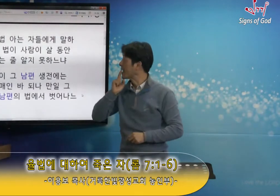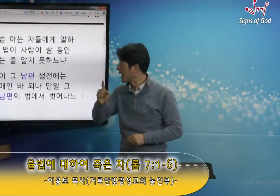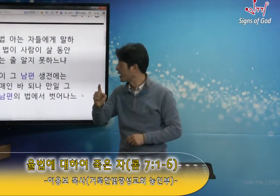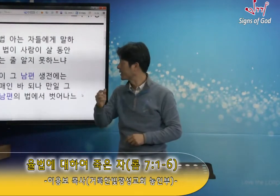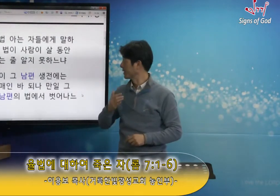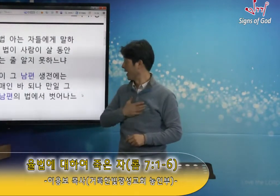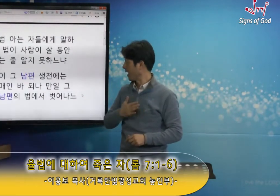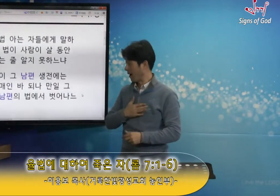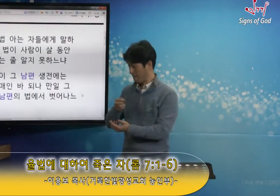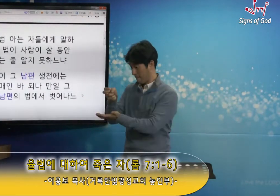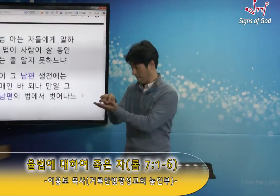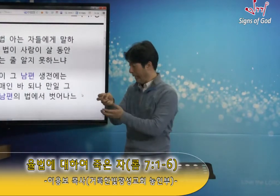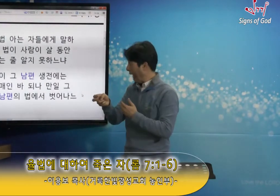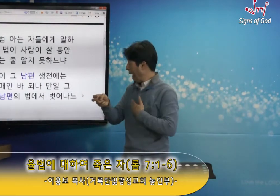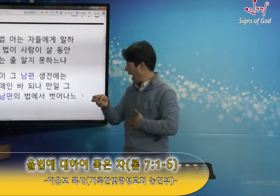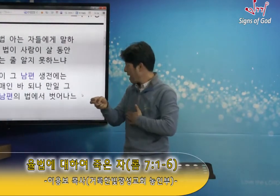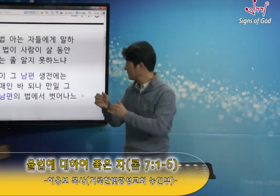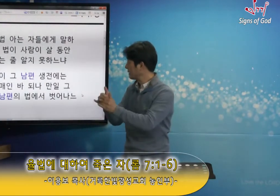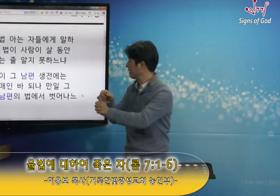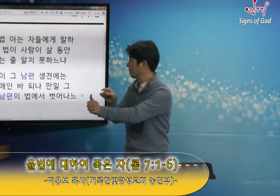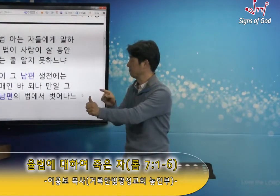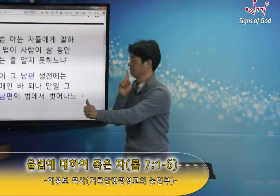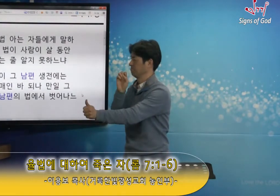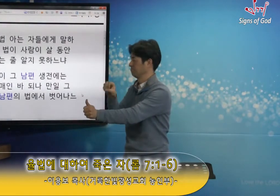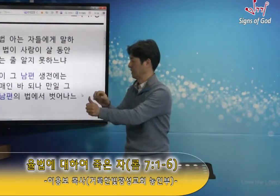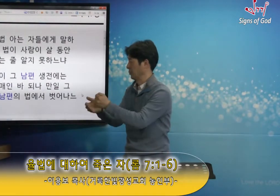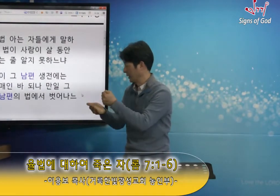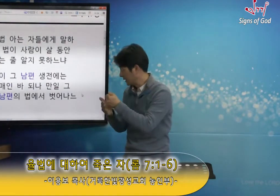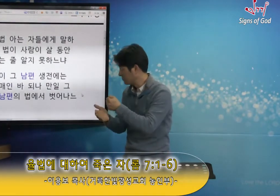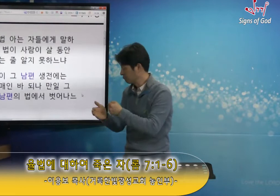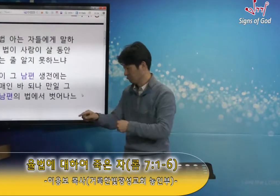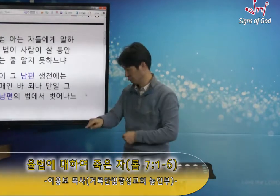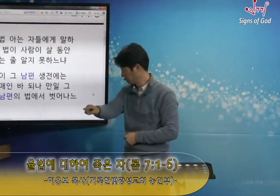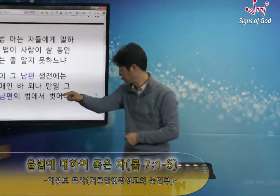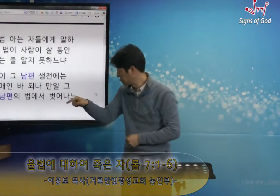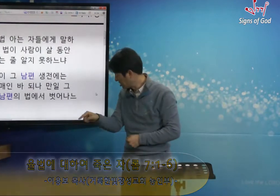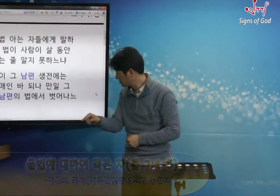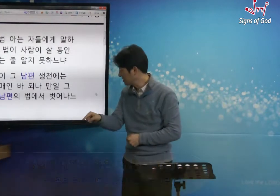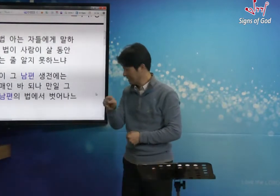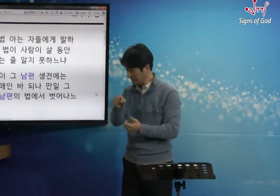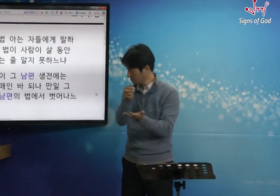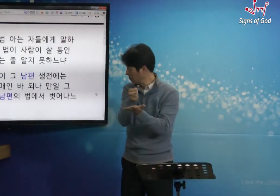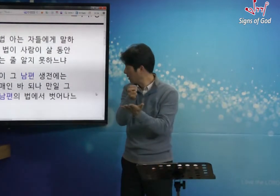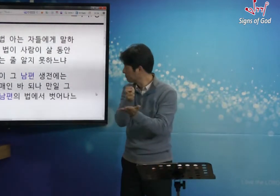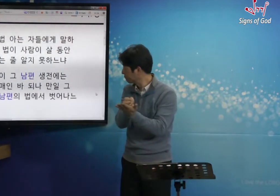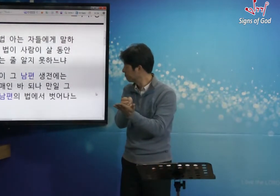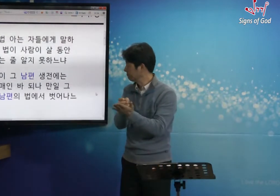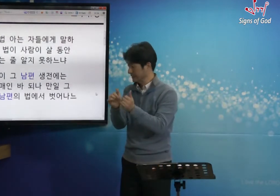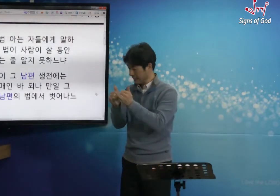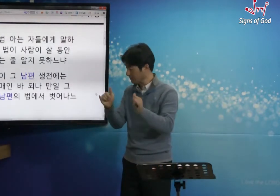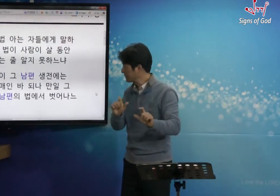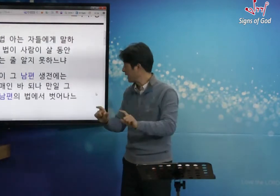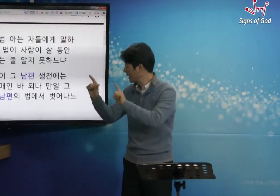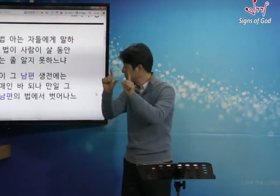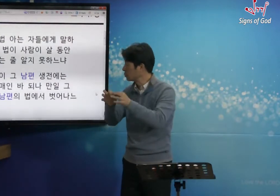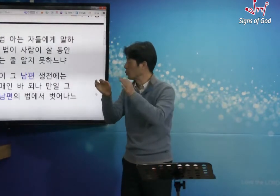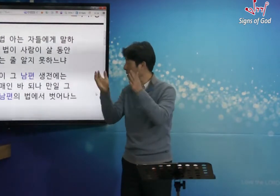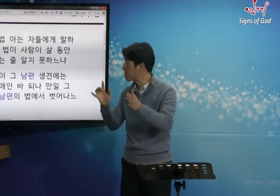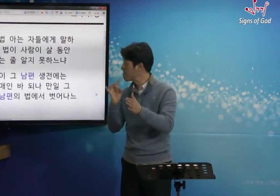형제들아, 내가 법 아는 자들에게 말하노니 너희는 그 법이 사람이